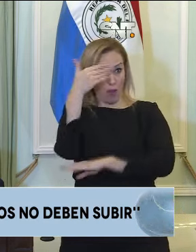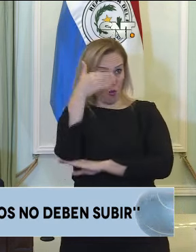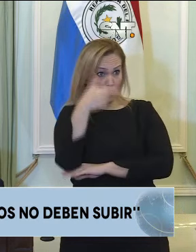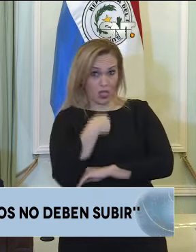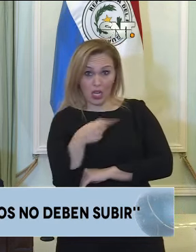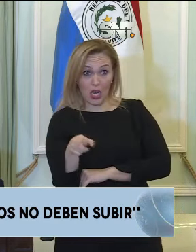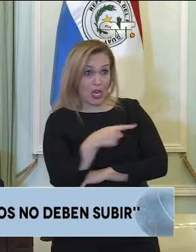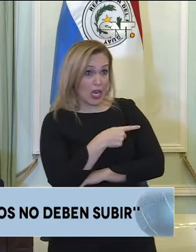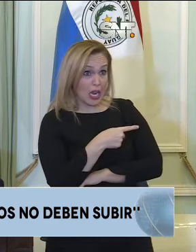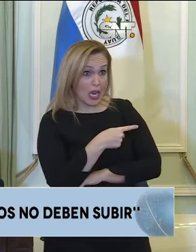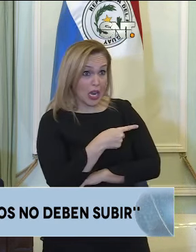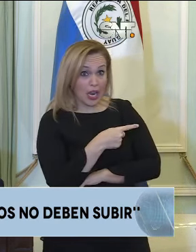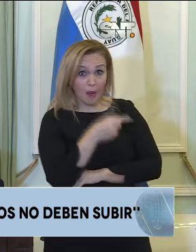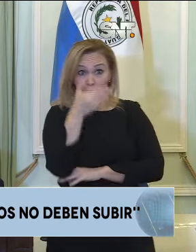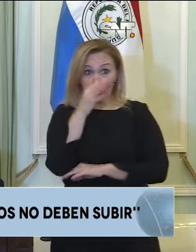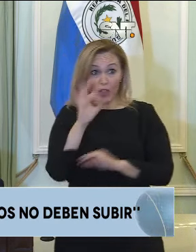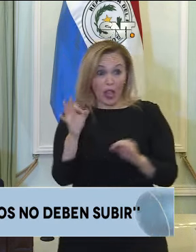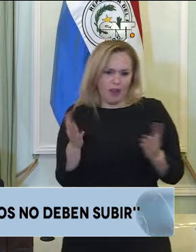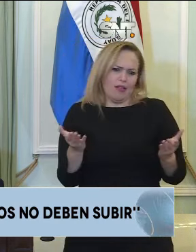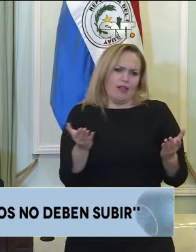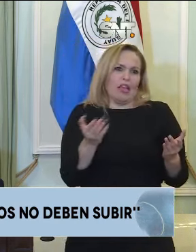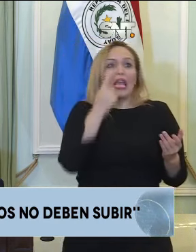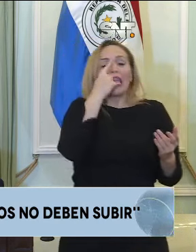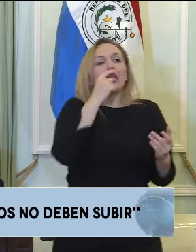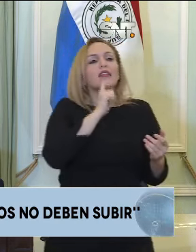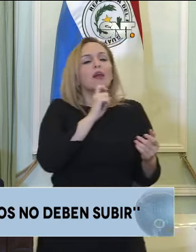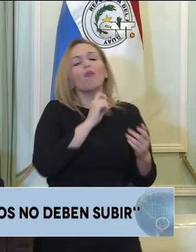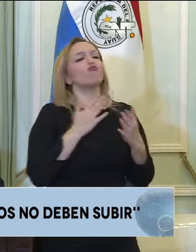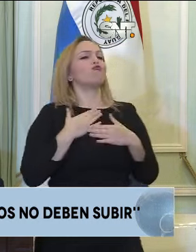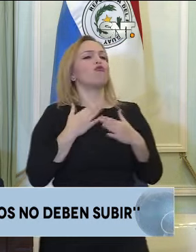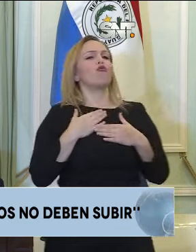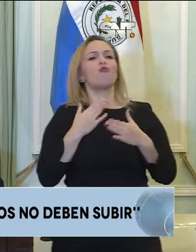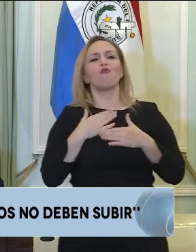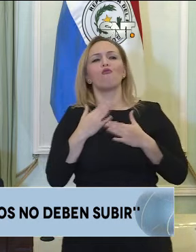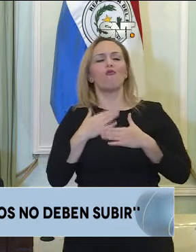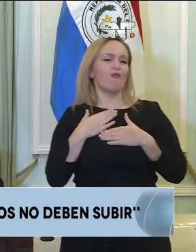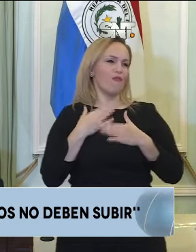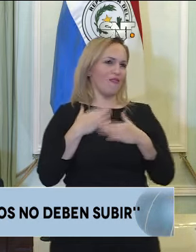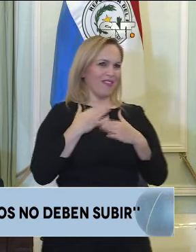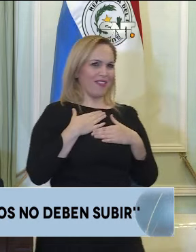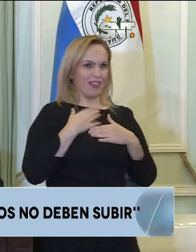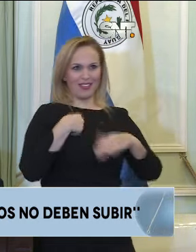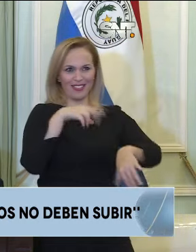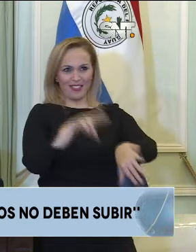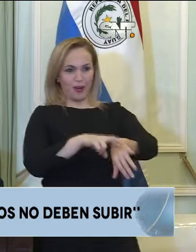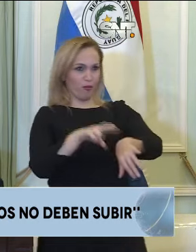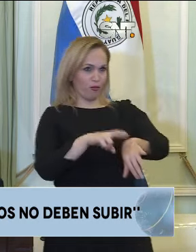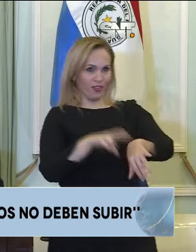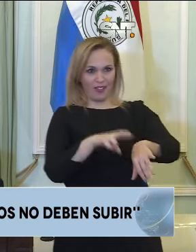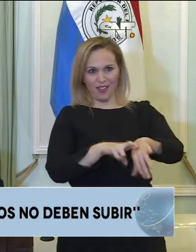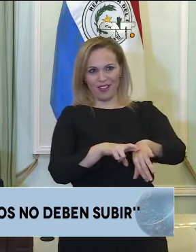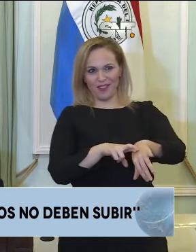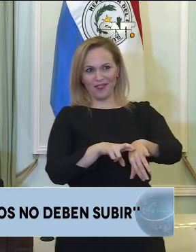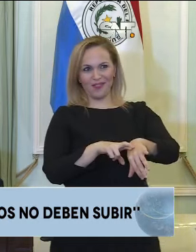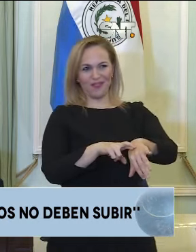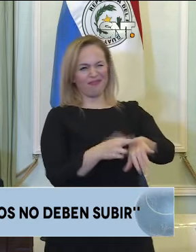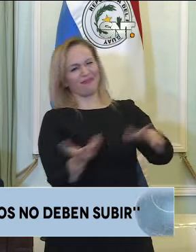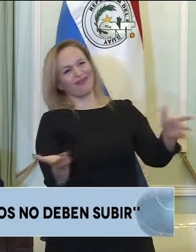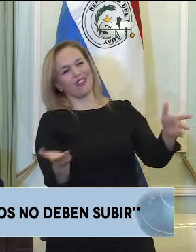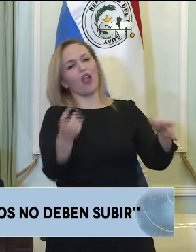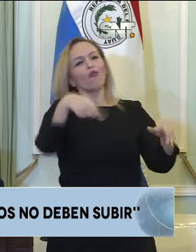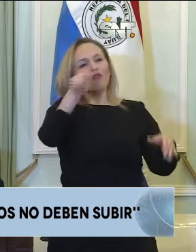Es que actúa yo. Bueno, bueno, pues finalmente él es el que se va a joder. Yo creo que esos son detalles que probablemente la experiencia